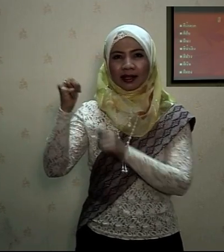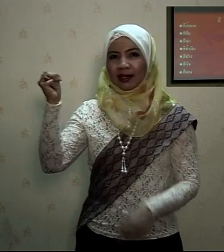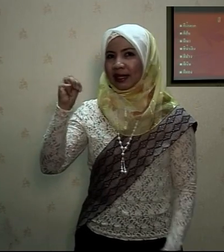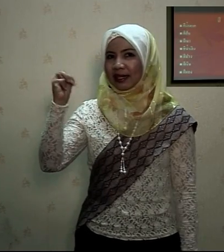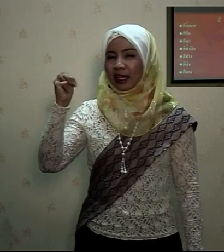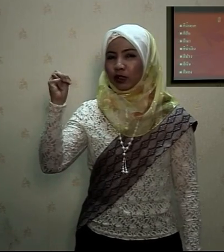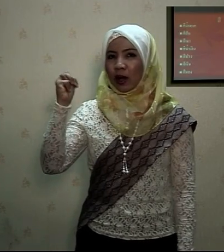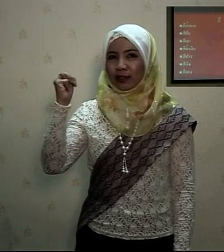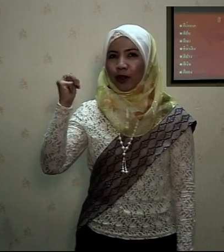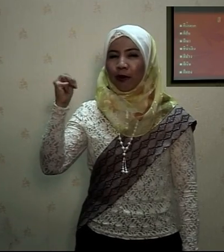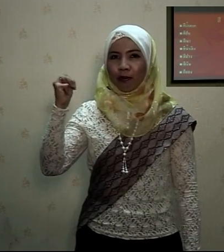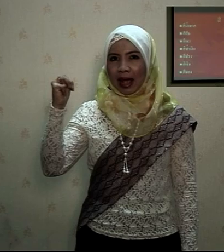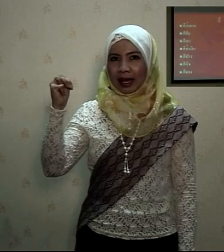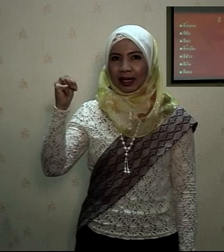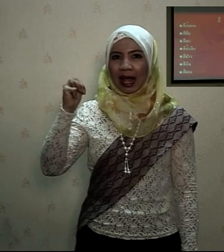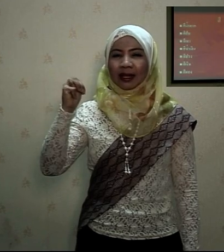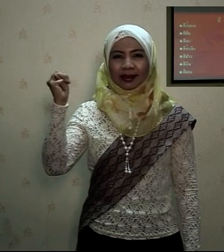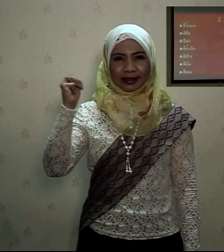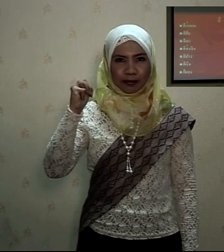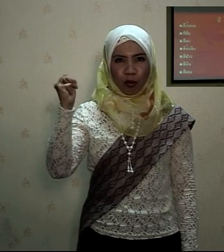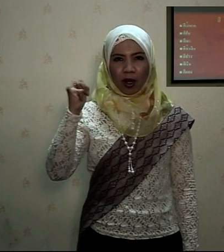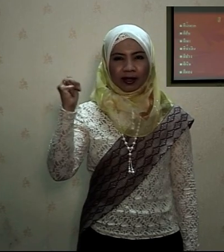ลักษณะคือตัวอักษรมอม้านะคะสี